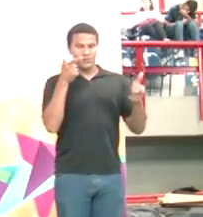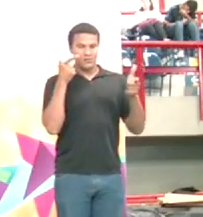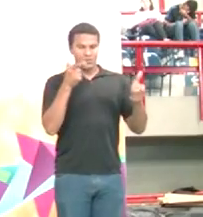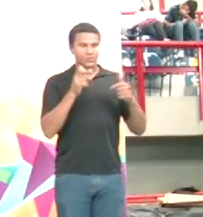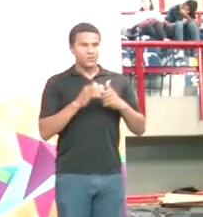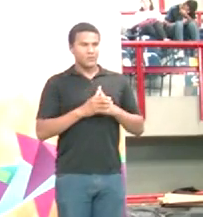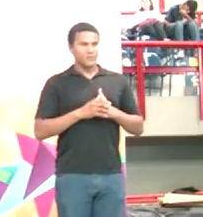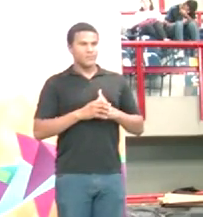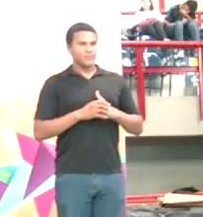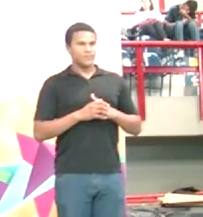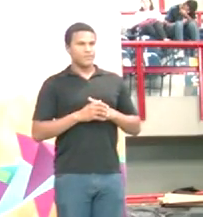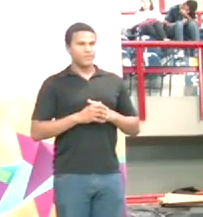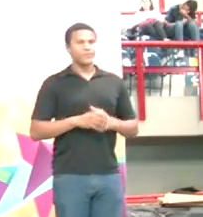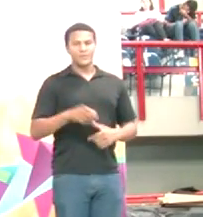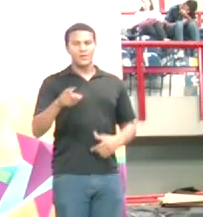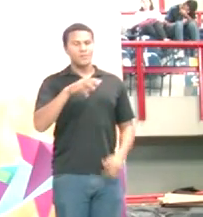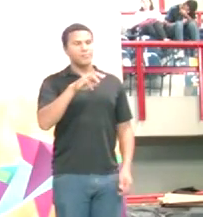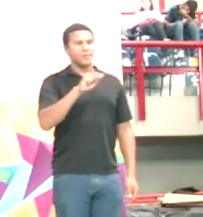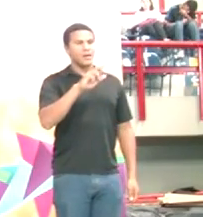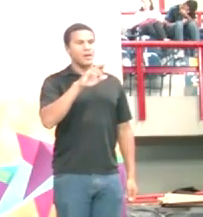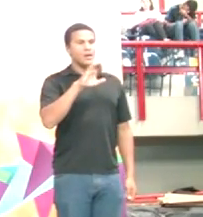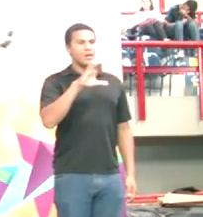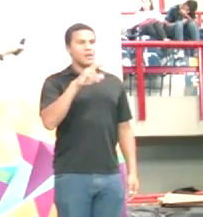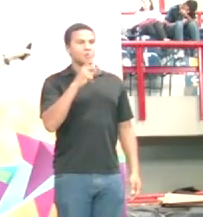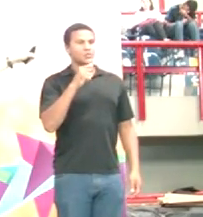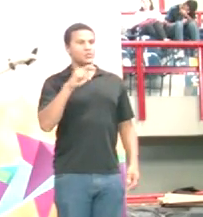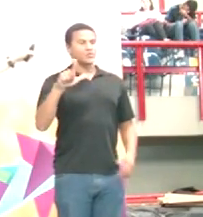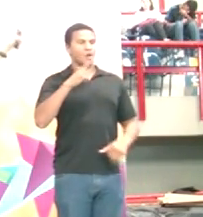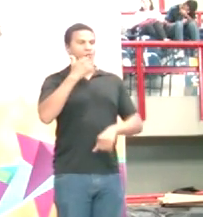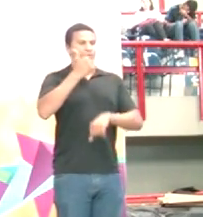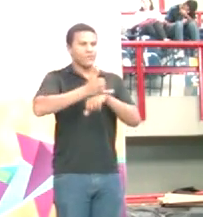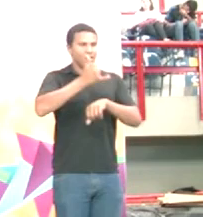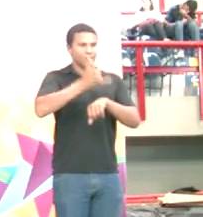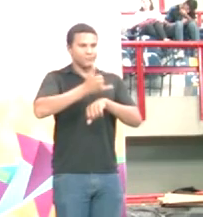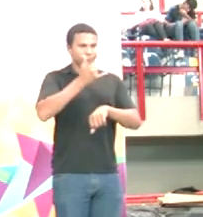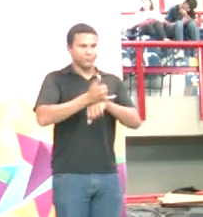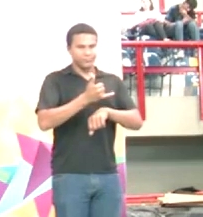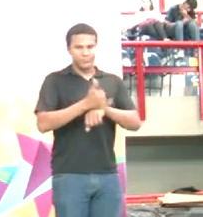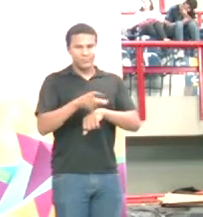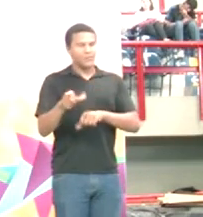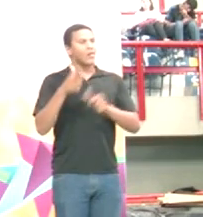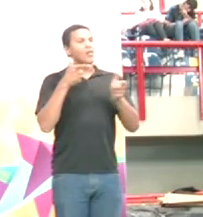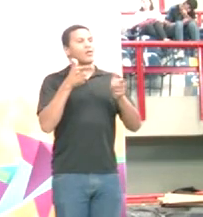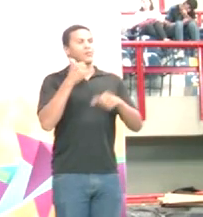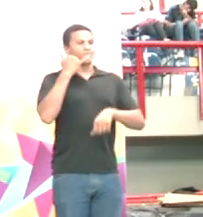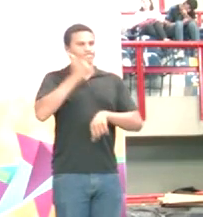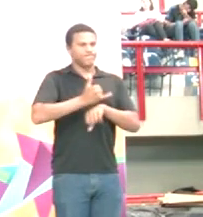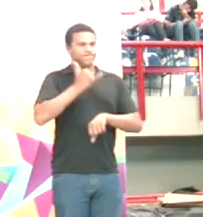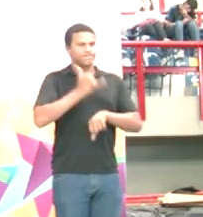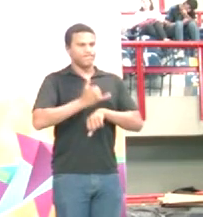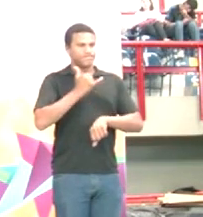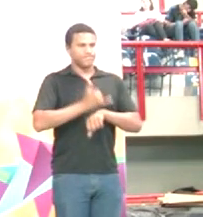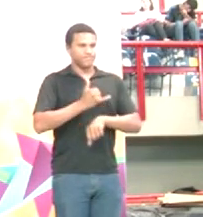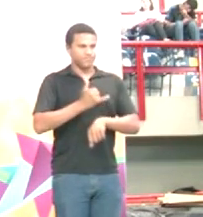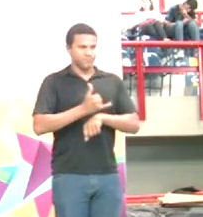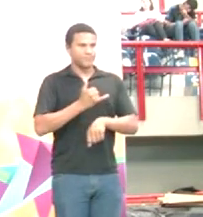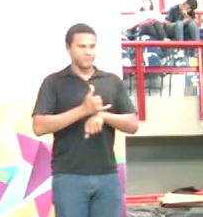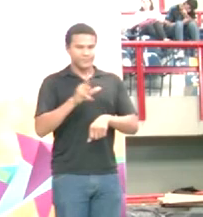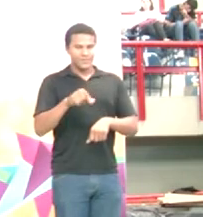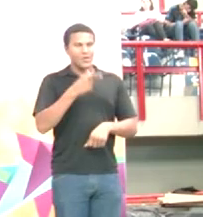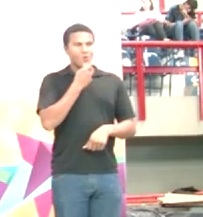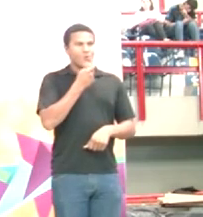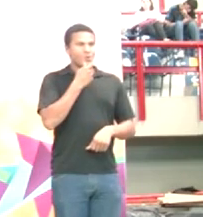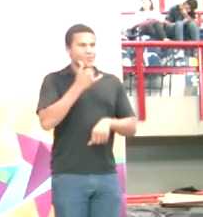Marechal de Ferro. Floriano Peixoto era apelidado de Iron Maiden,